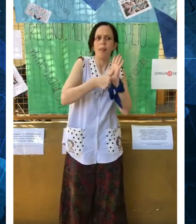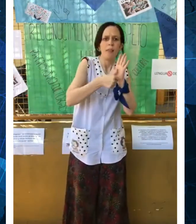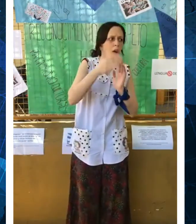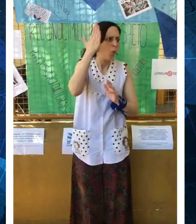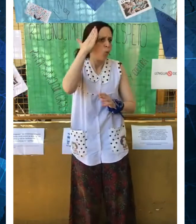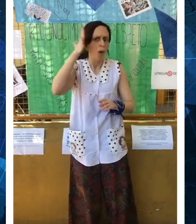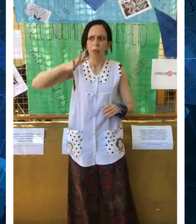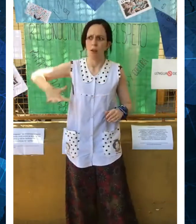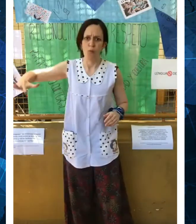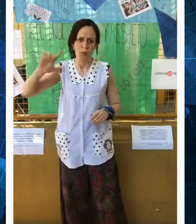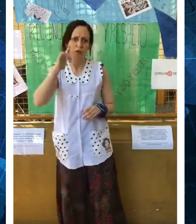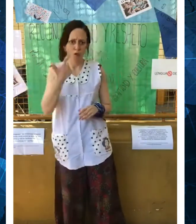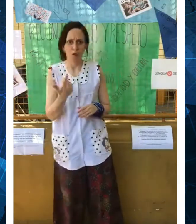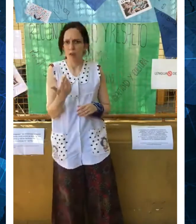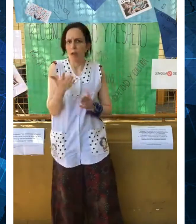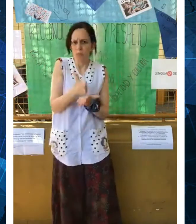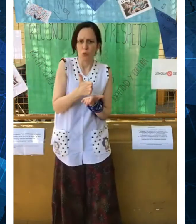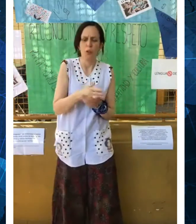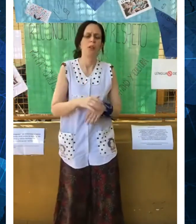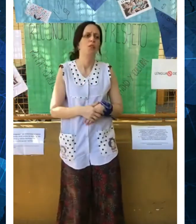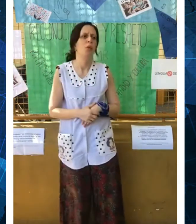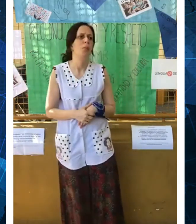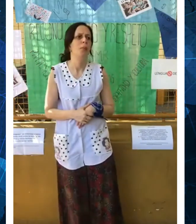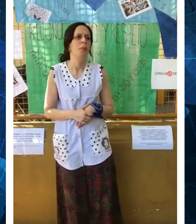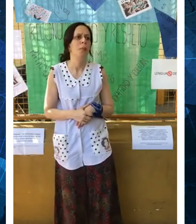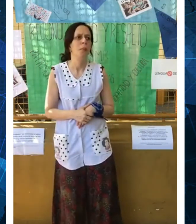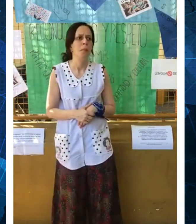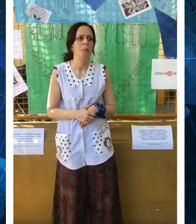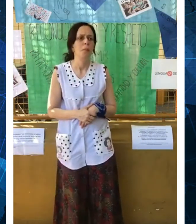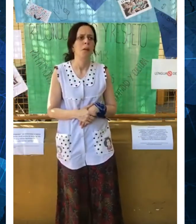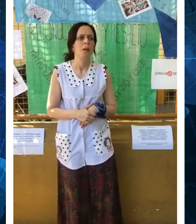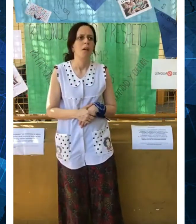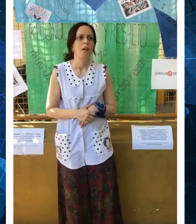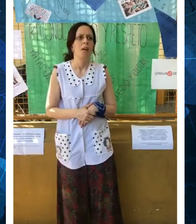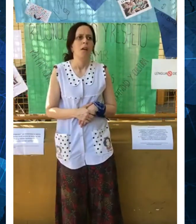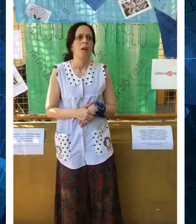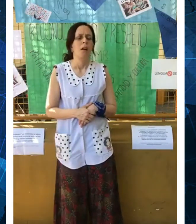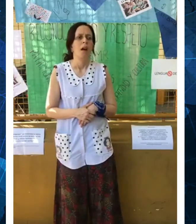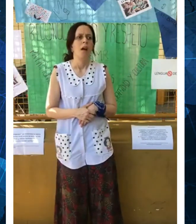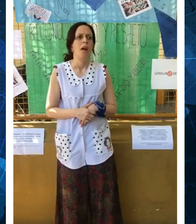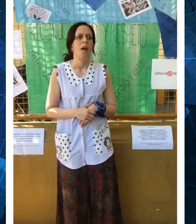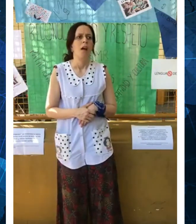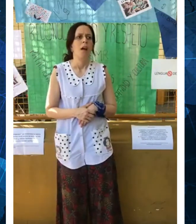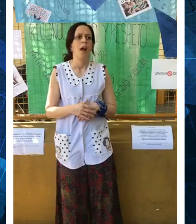Porque la lengua de señas es nuestra primera lengua, nuestra lengua de conocimiento, de la identidad, de la cultura.